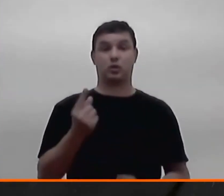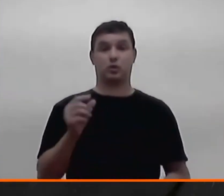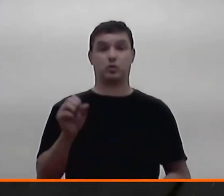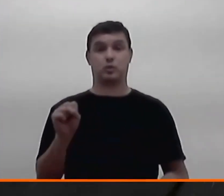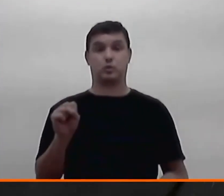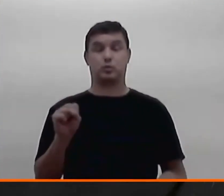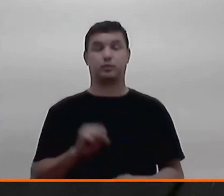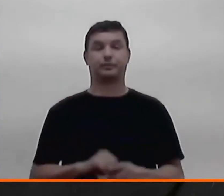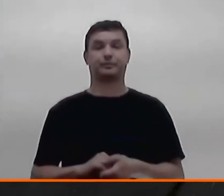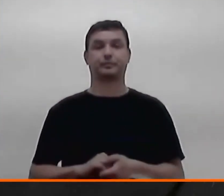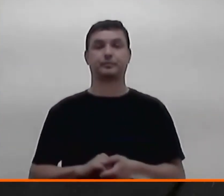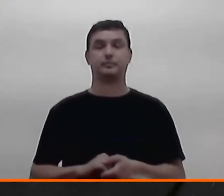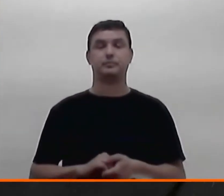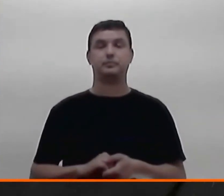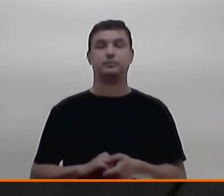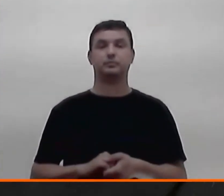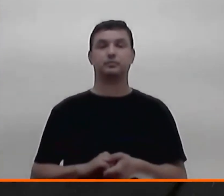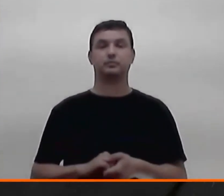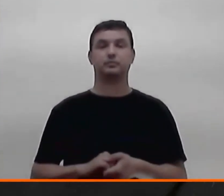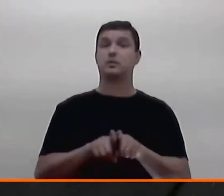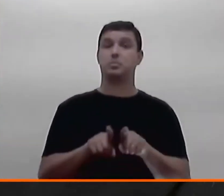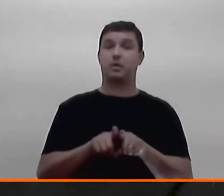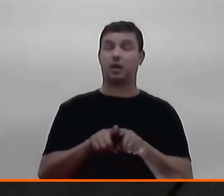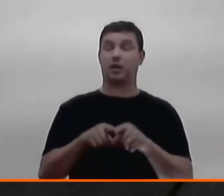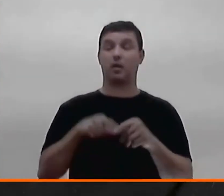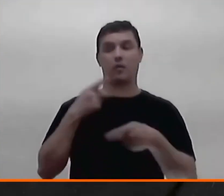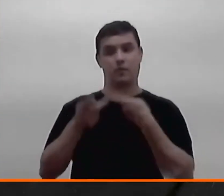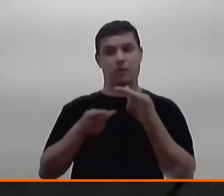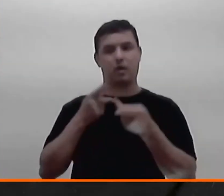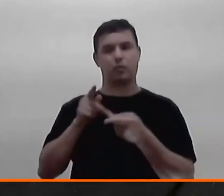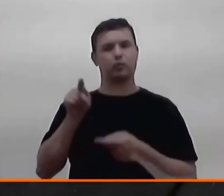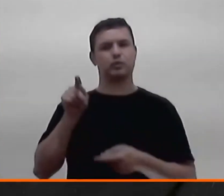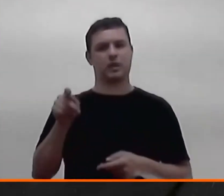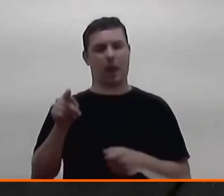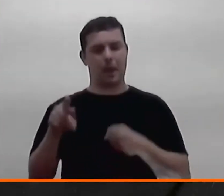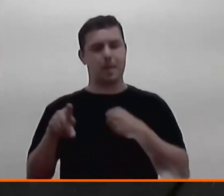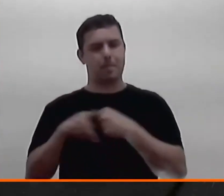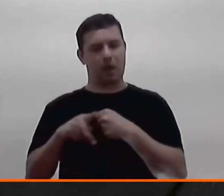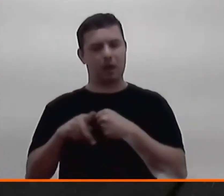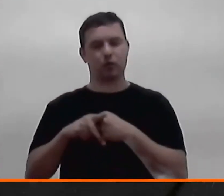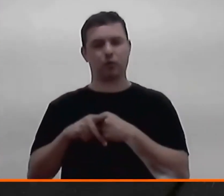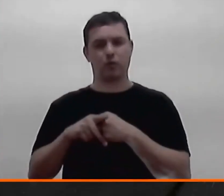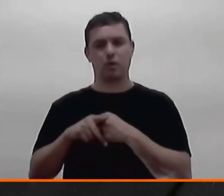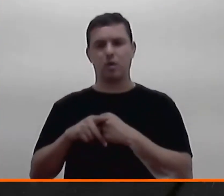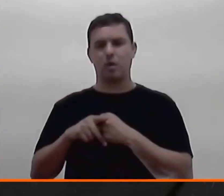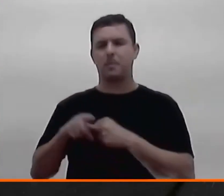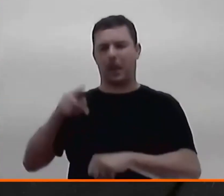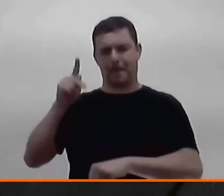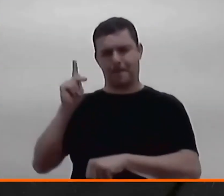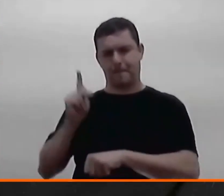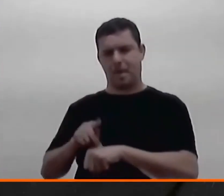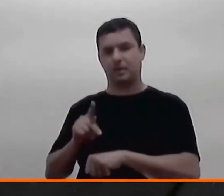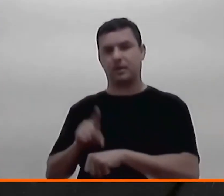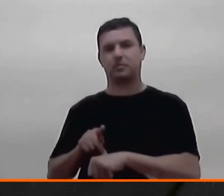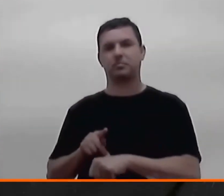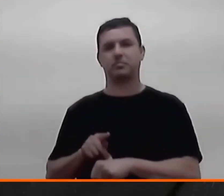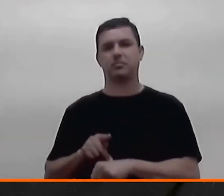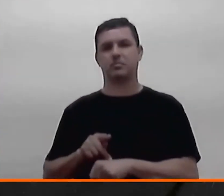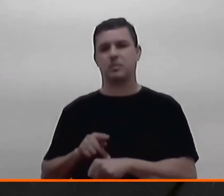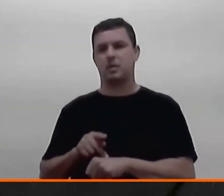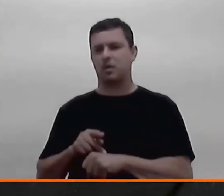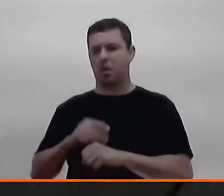Também eu te digo, tu és Pedro, e sobre esta pedra edificarei a